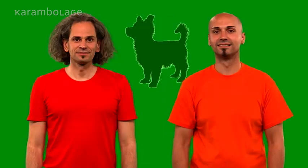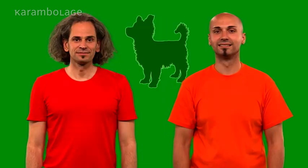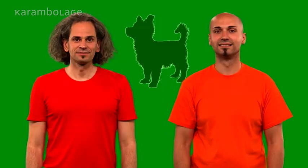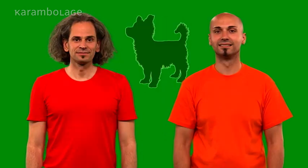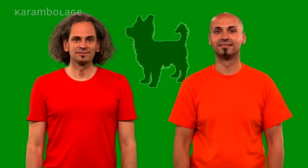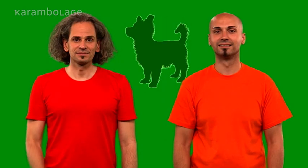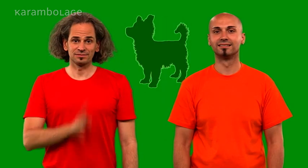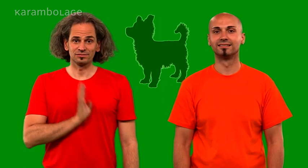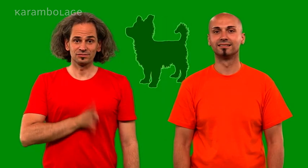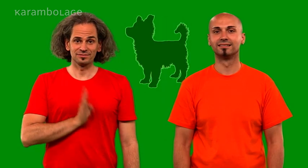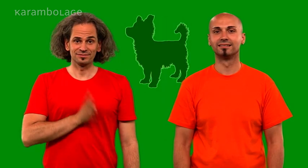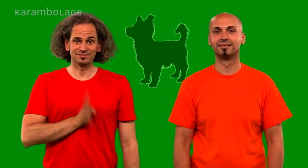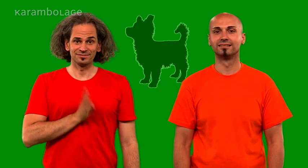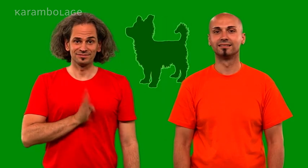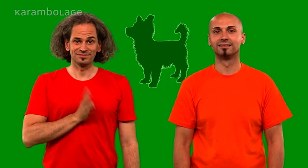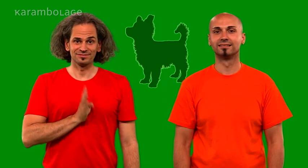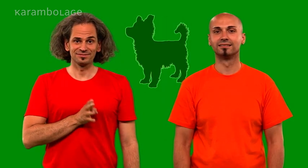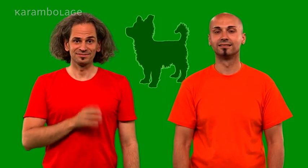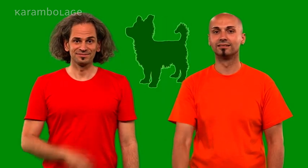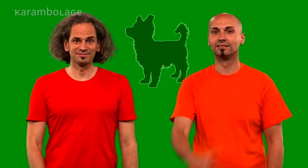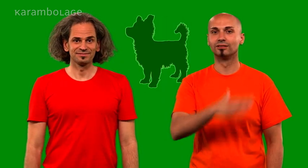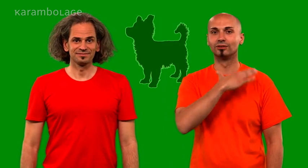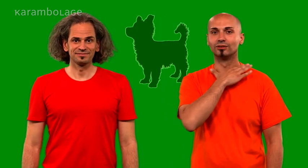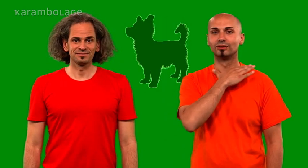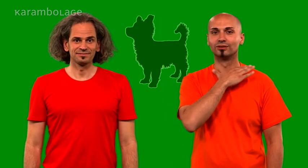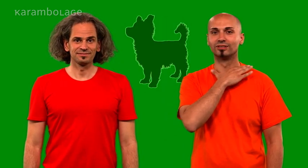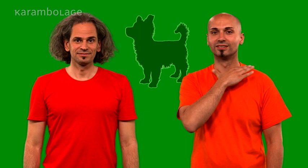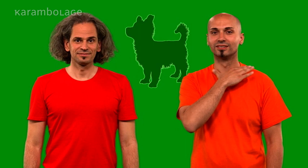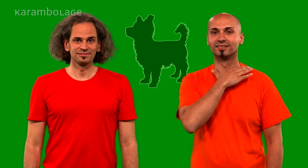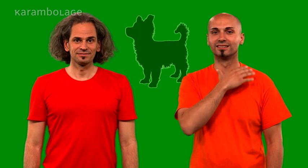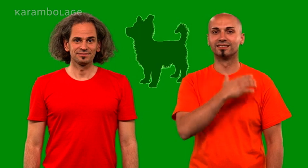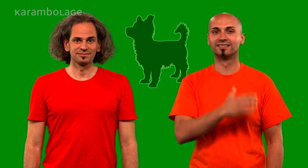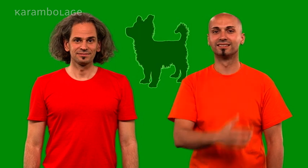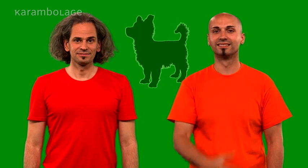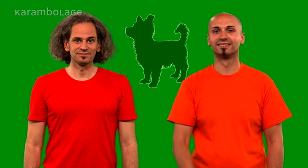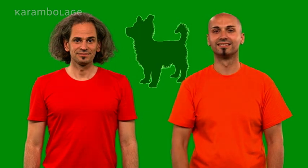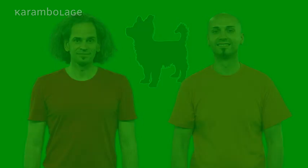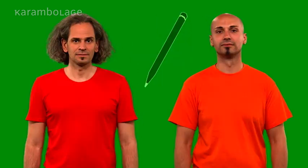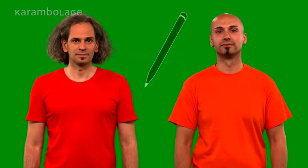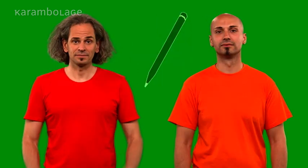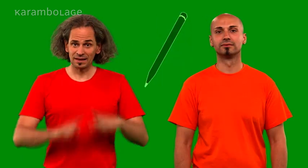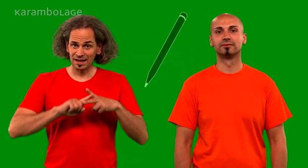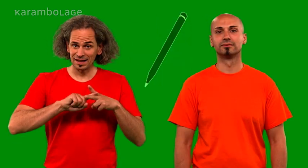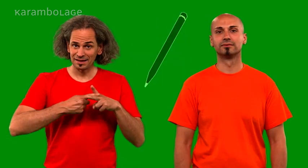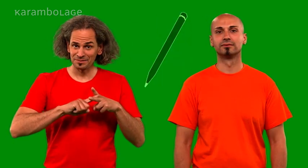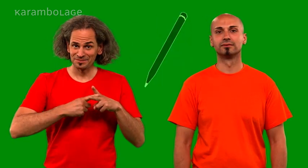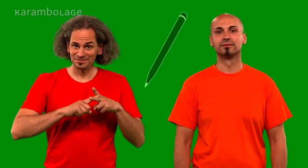französische Hund aufgeregt mit dem Schwanz wedelt, während der deutsche ein Halsband trägt. Dass der französische Bleistift